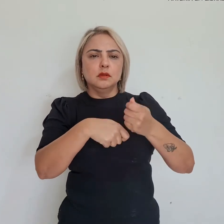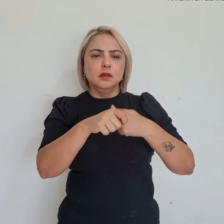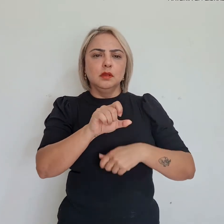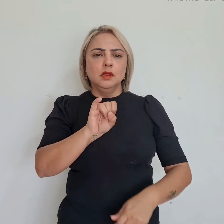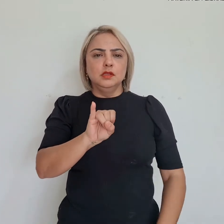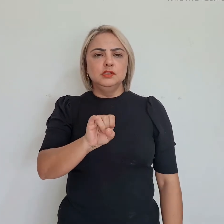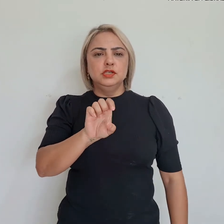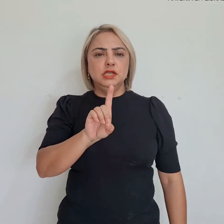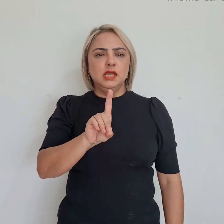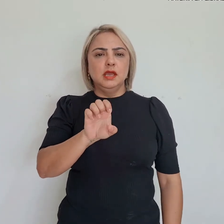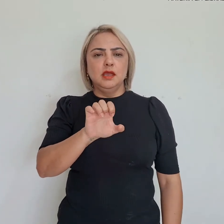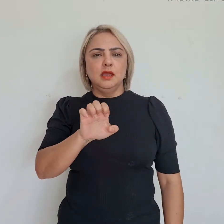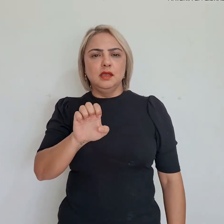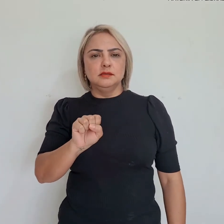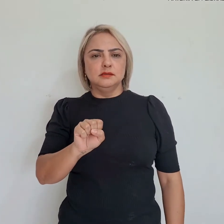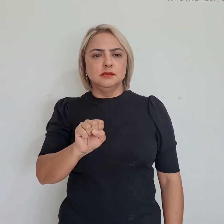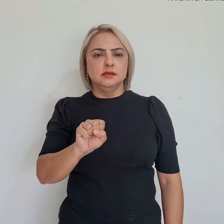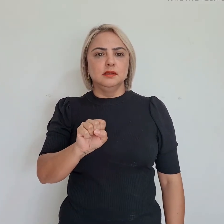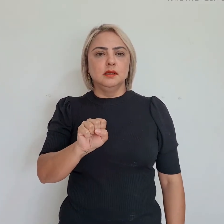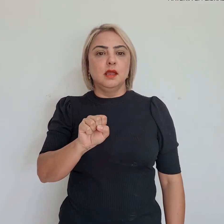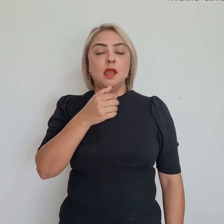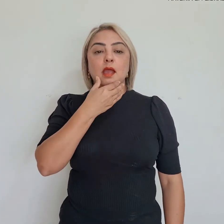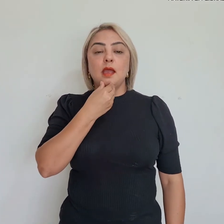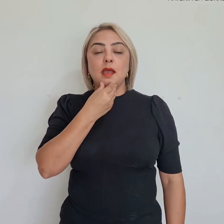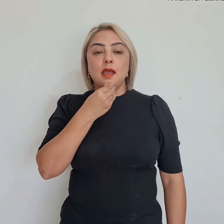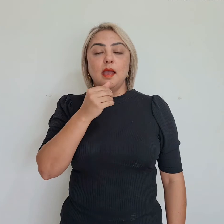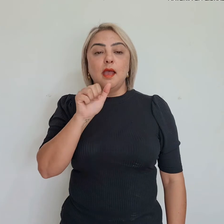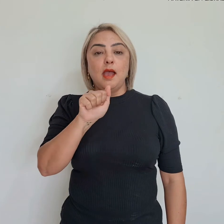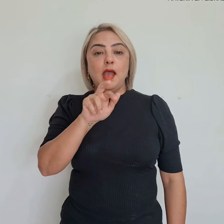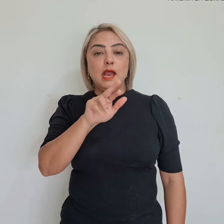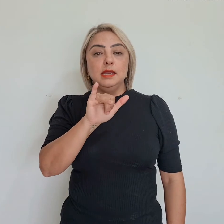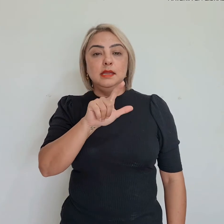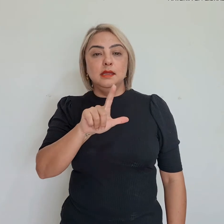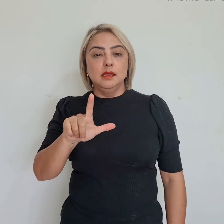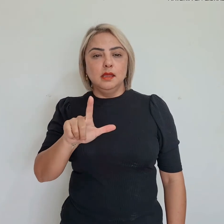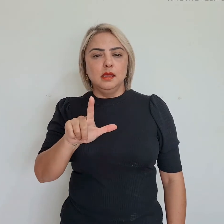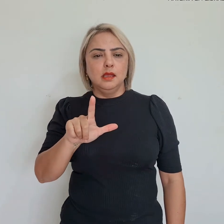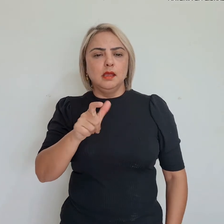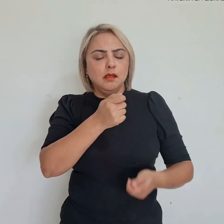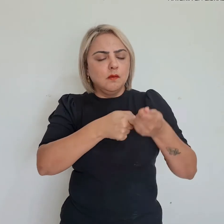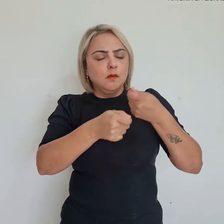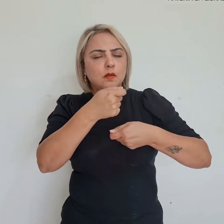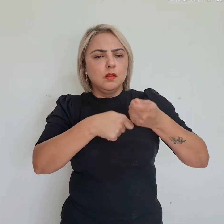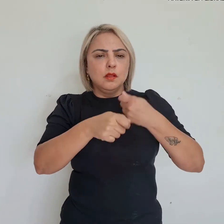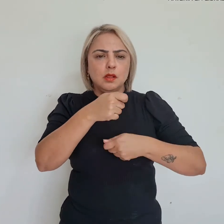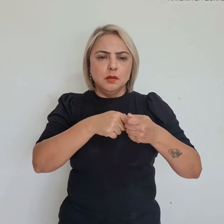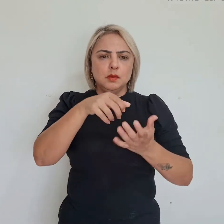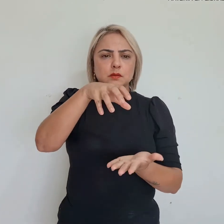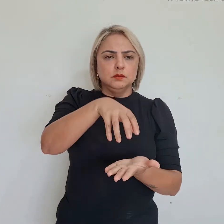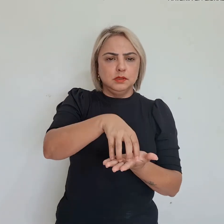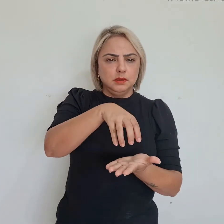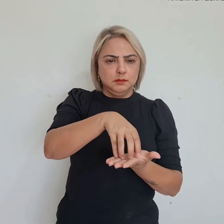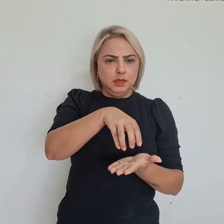DIEESE. Mariel Angeli Lopes, economista do Departamento Intersindical